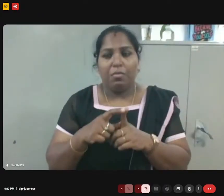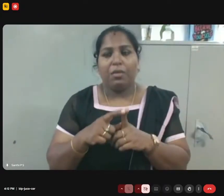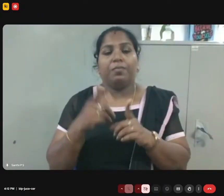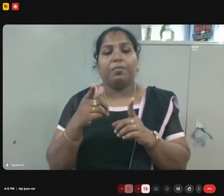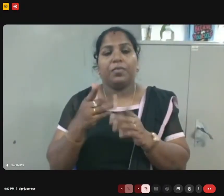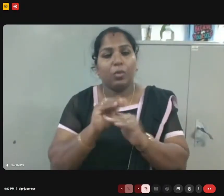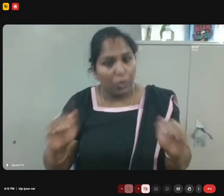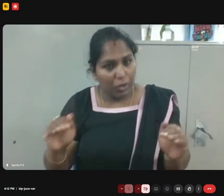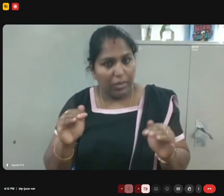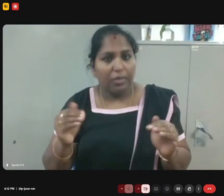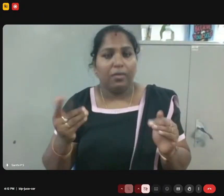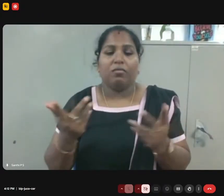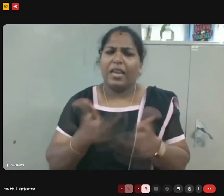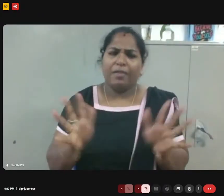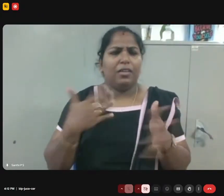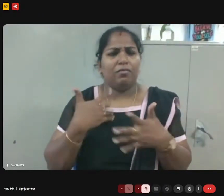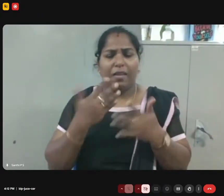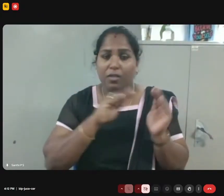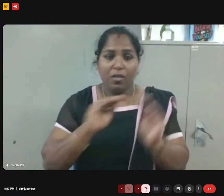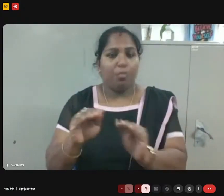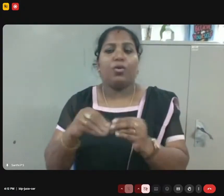നമ്മുടെ ഇതേപോലുള്ള